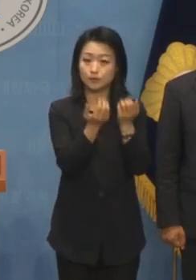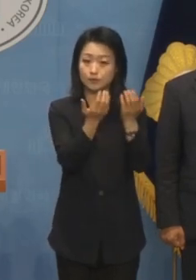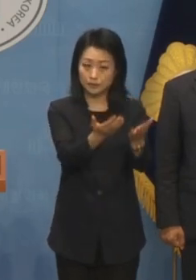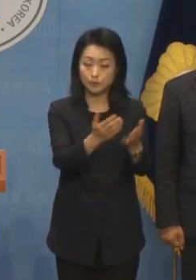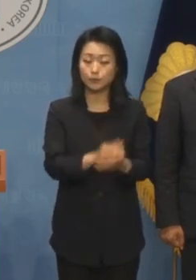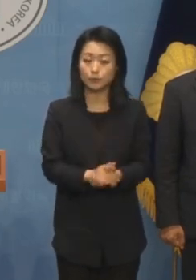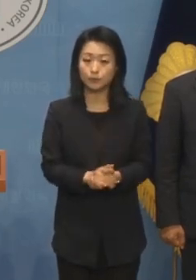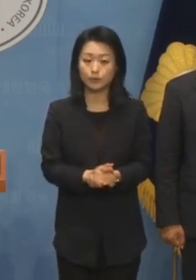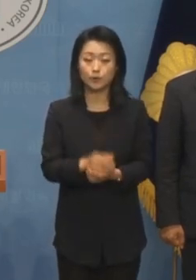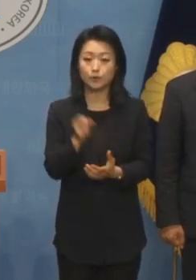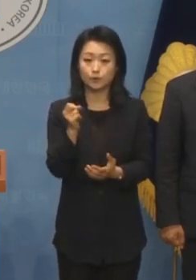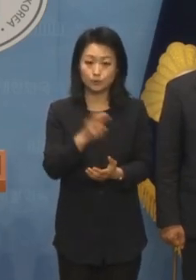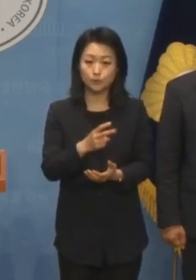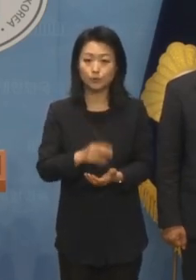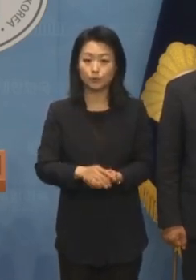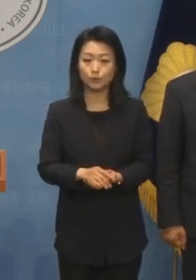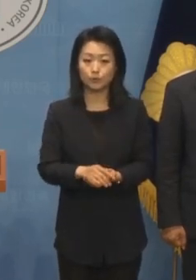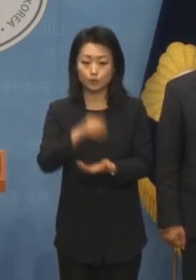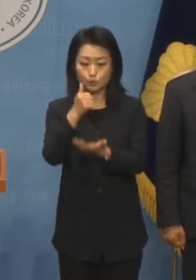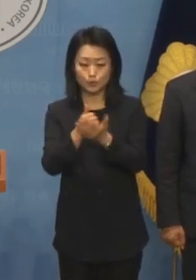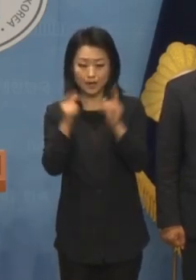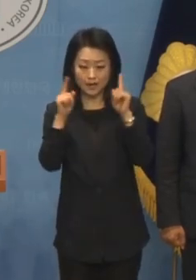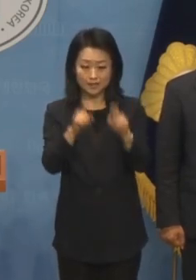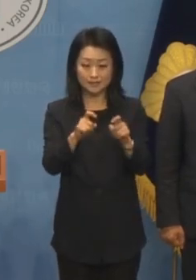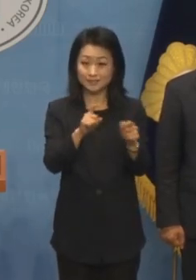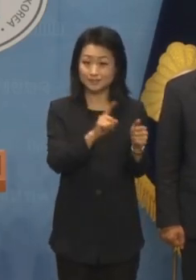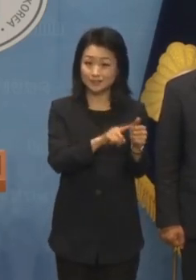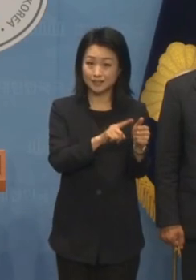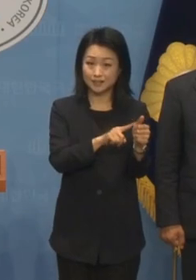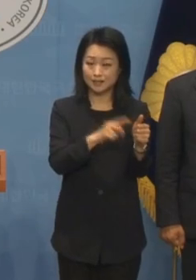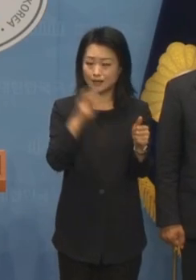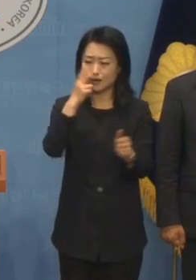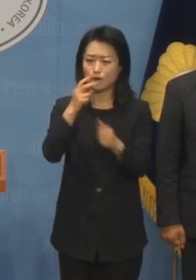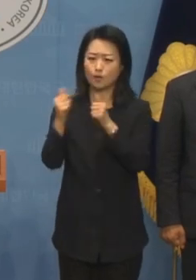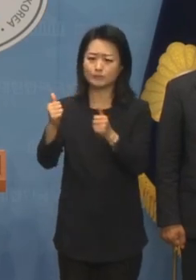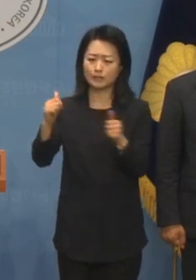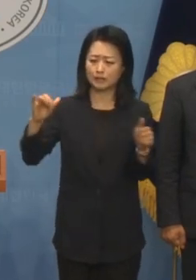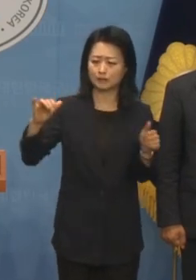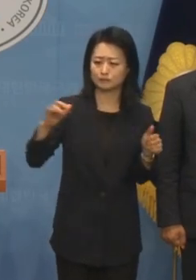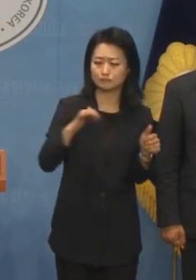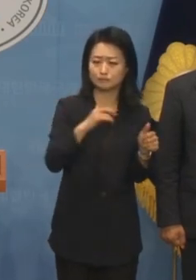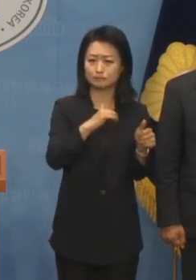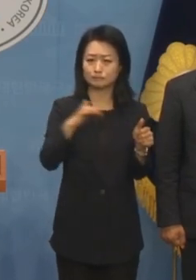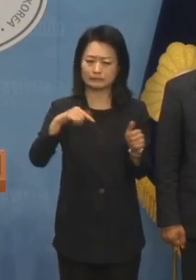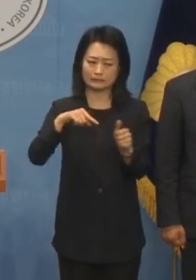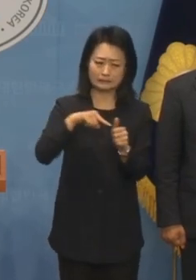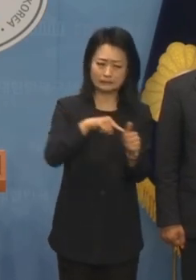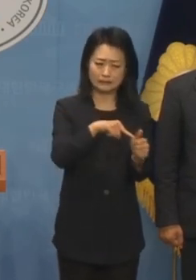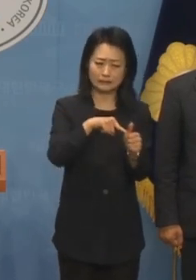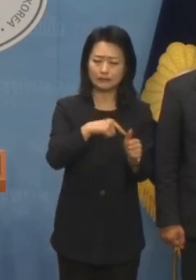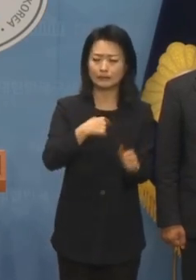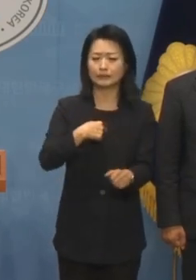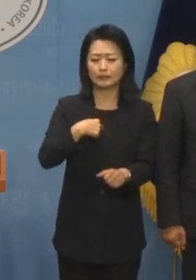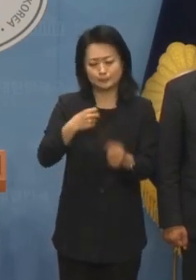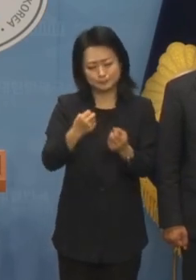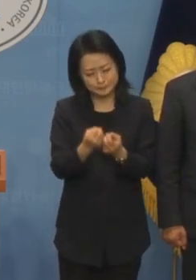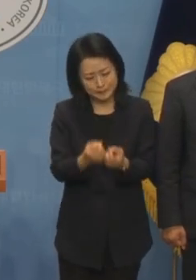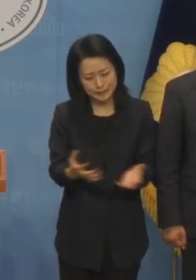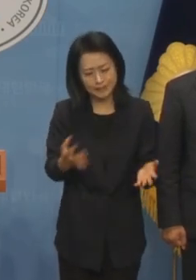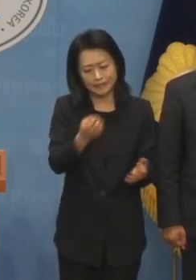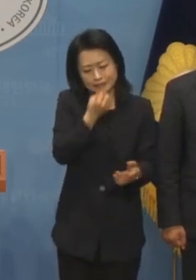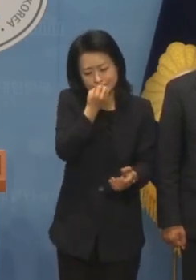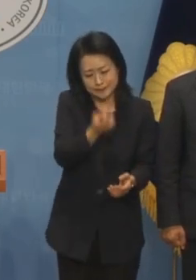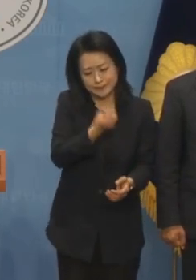한 분이 사실은 그게 검찰의 회유 압박에 의한 거짓 진술이야, 허위 진술이었다라고